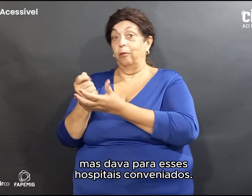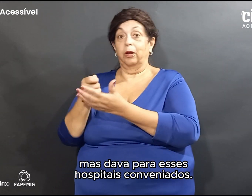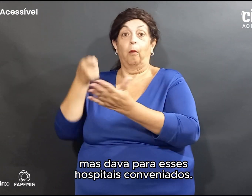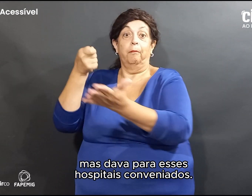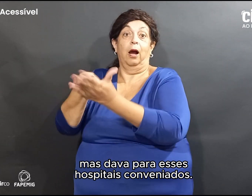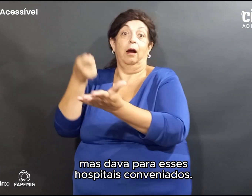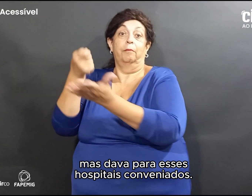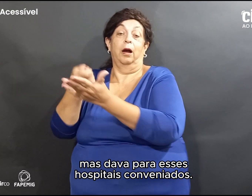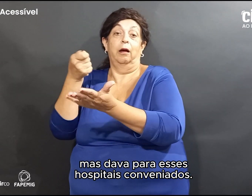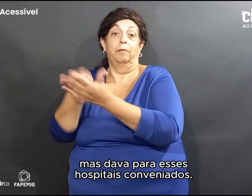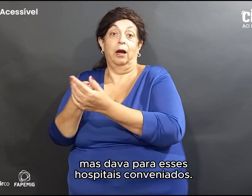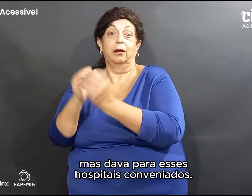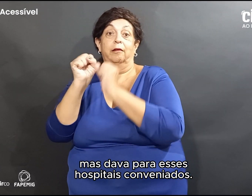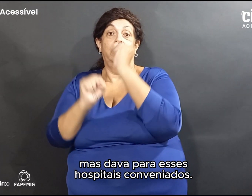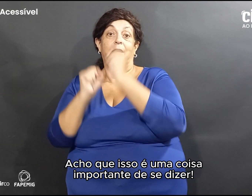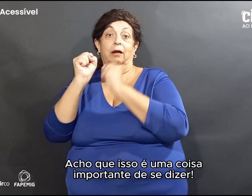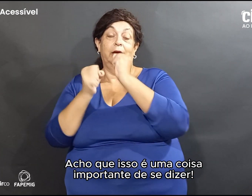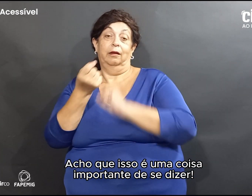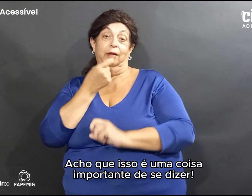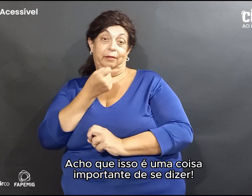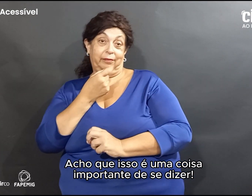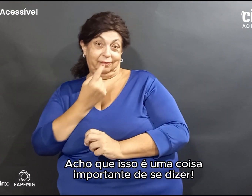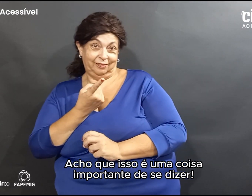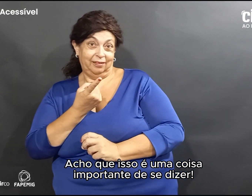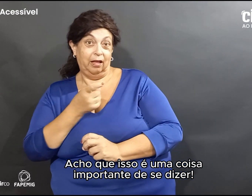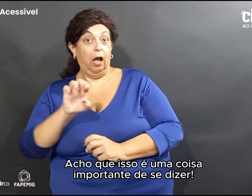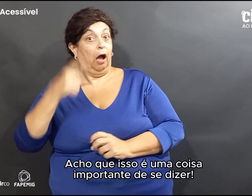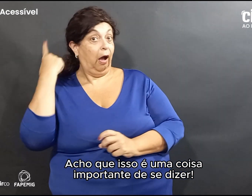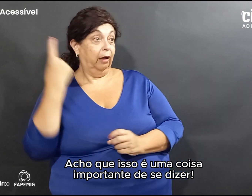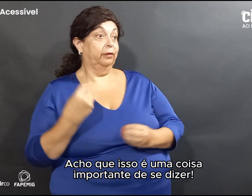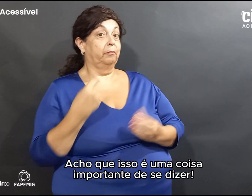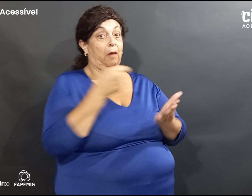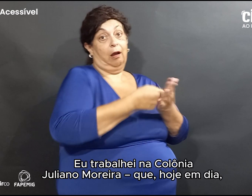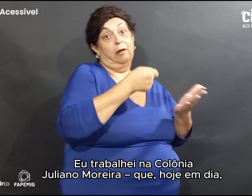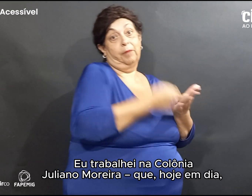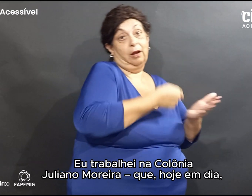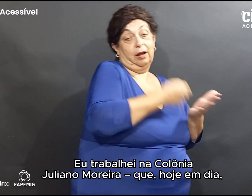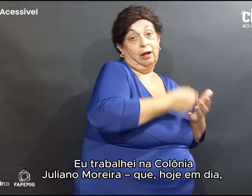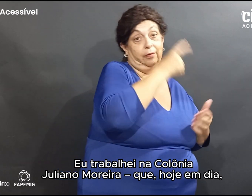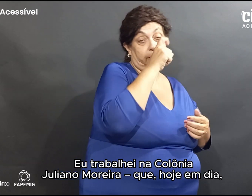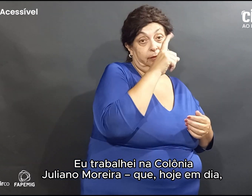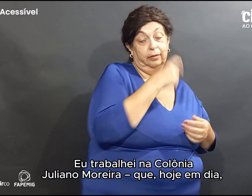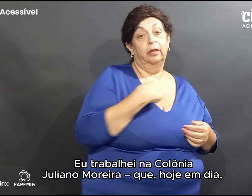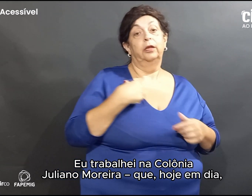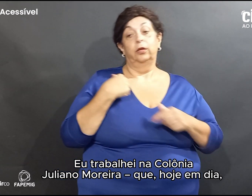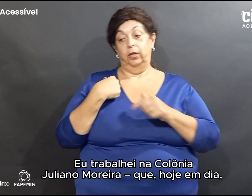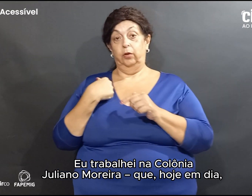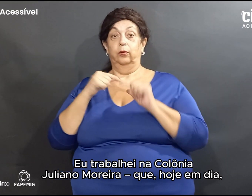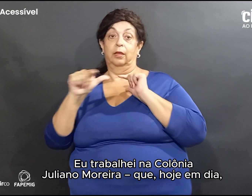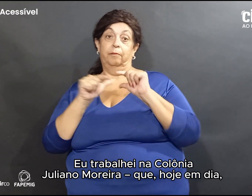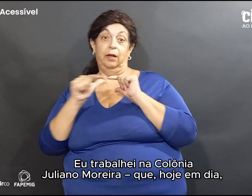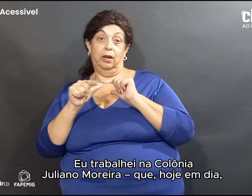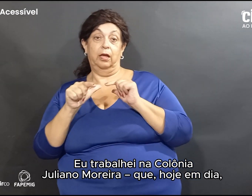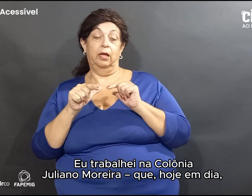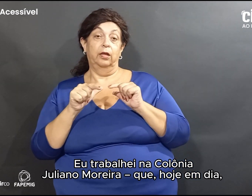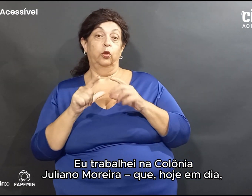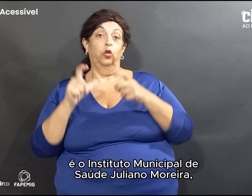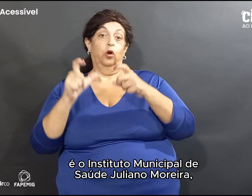esses hospitais conveniados. Acho que isso é uma coisa importante se dizer. Eu trabalhei na colônia Juliano Moreira, que hoje em dia é o